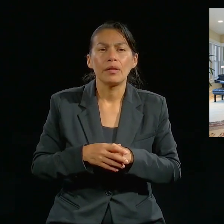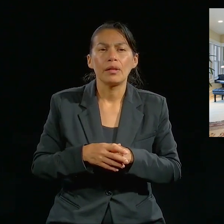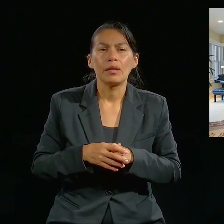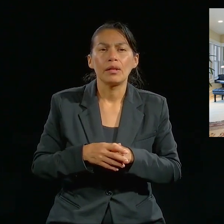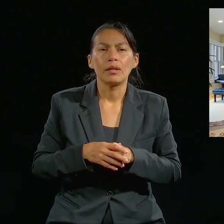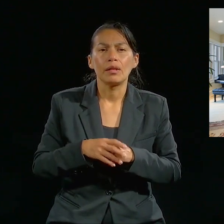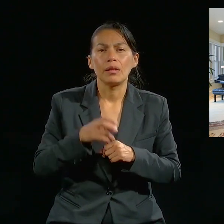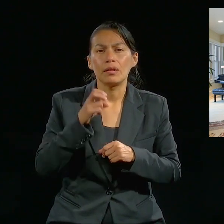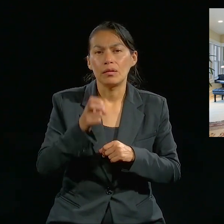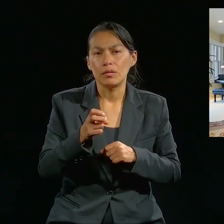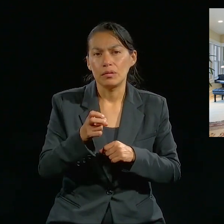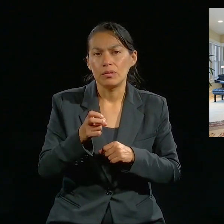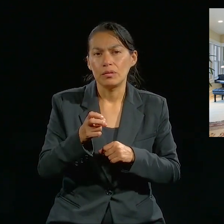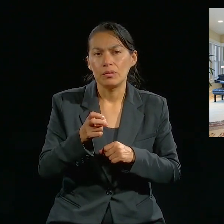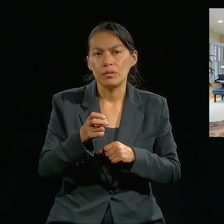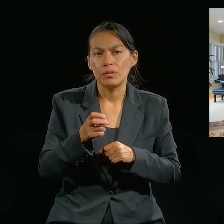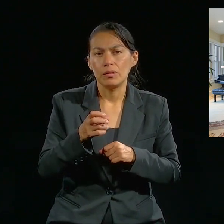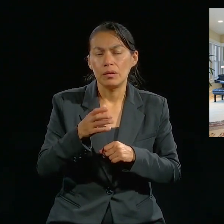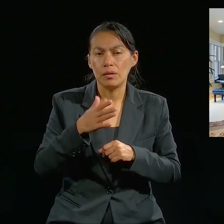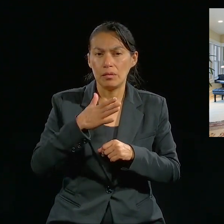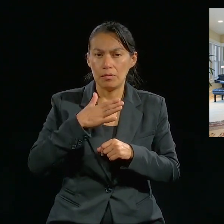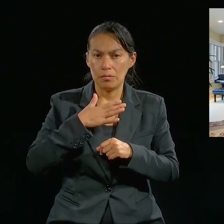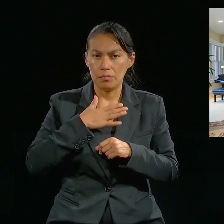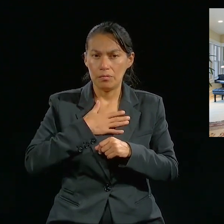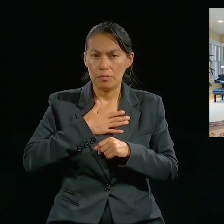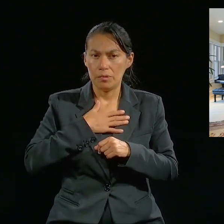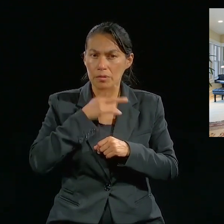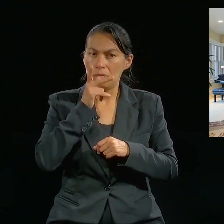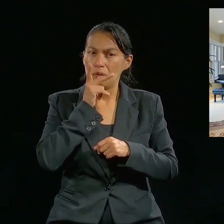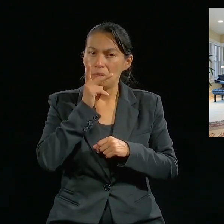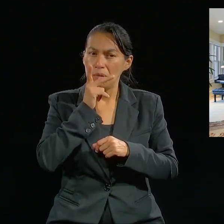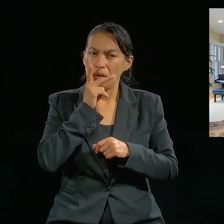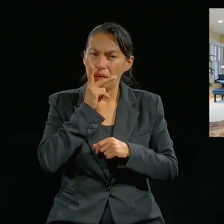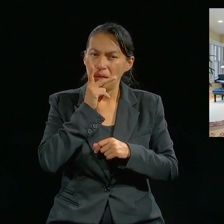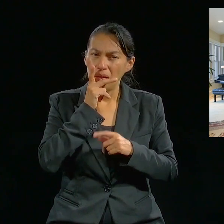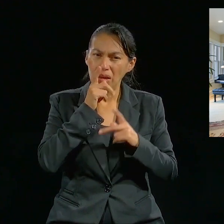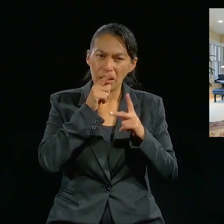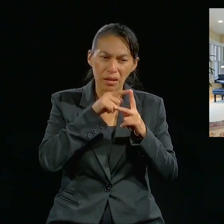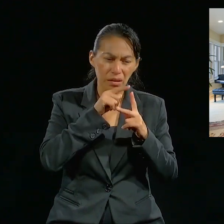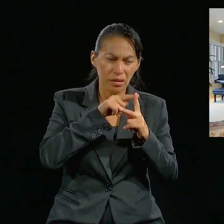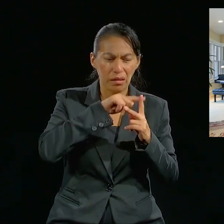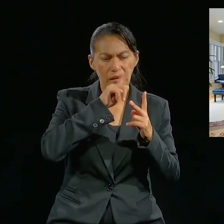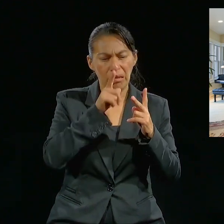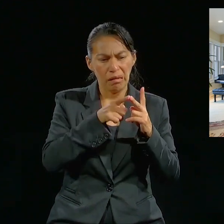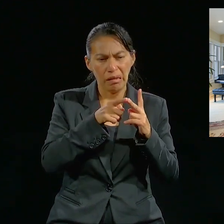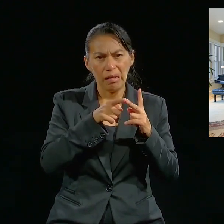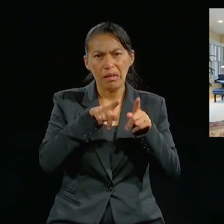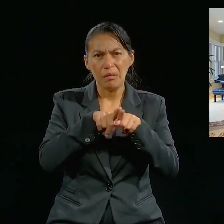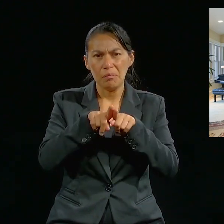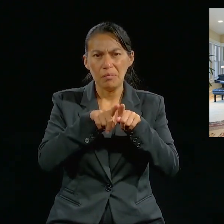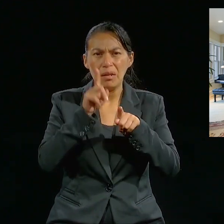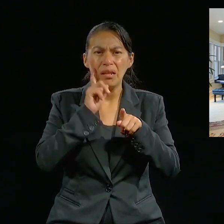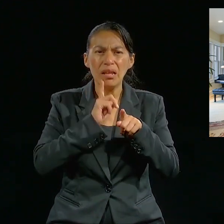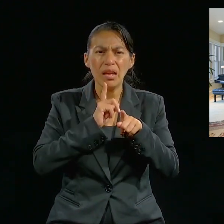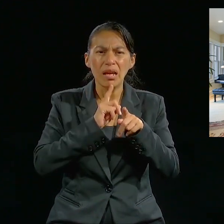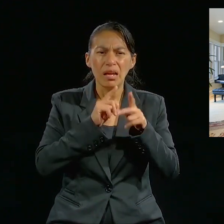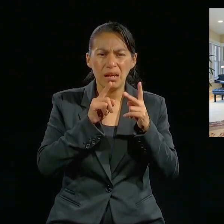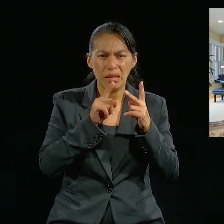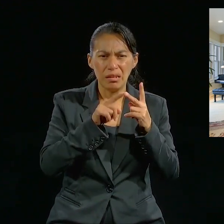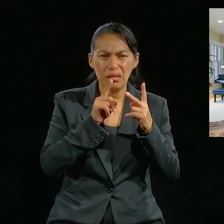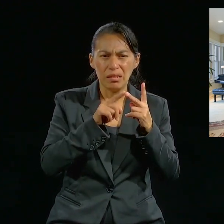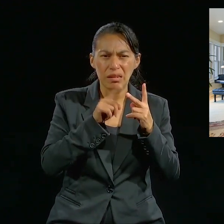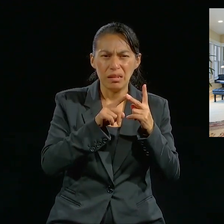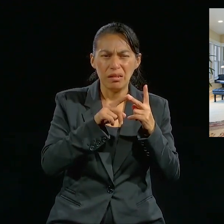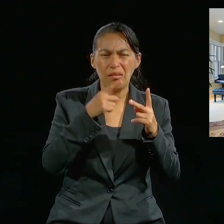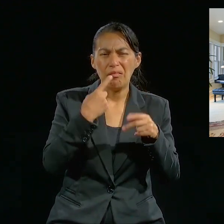en ese tiempo, la hermana de mi papá enfermó de COVID y su estado de